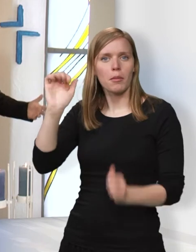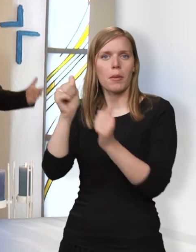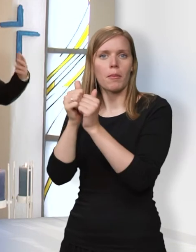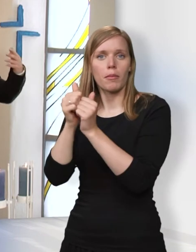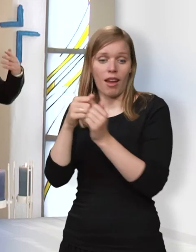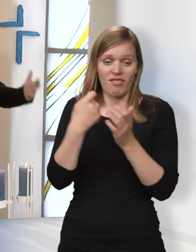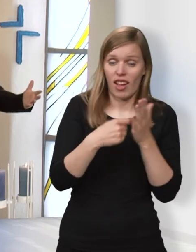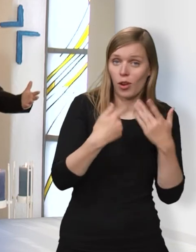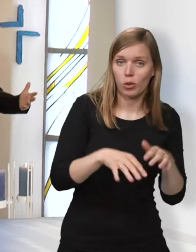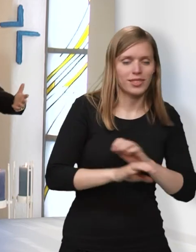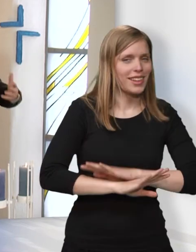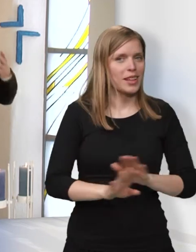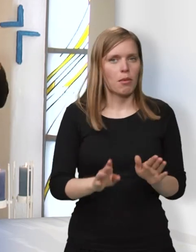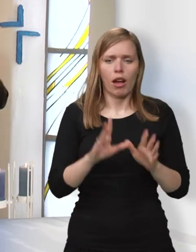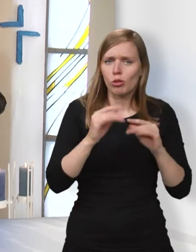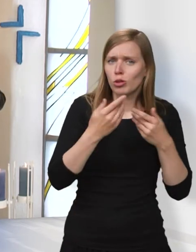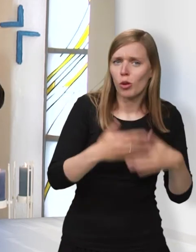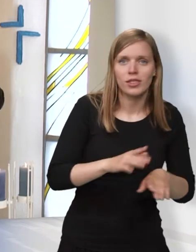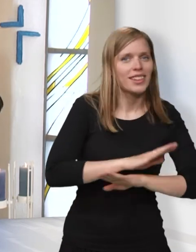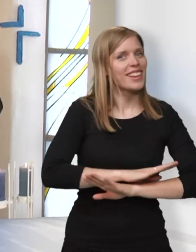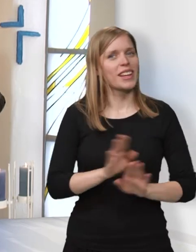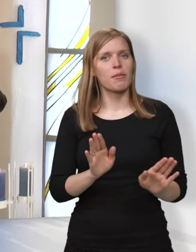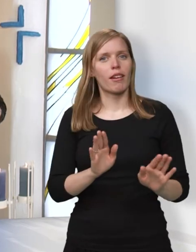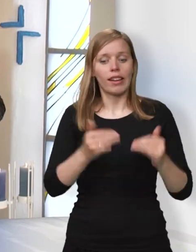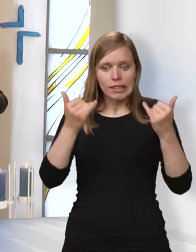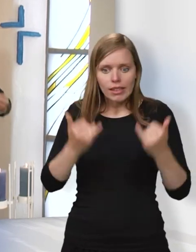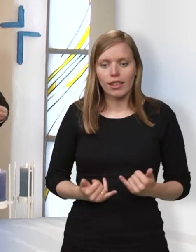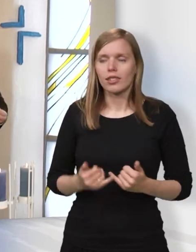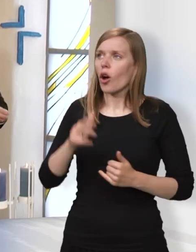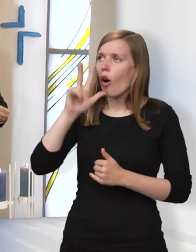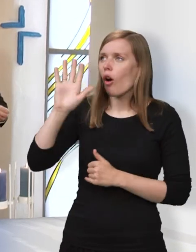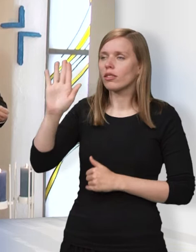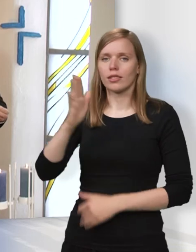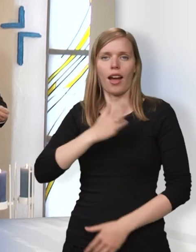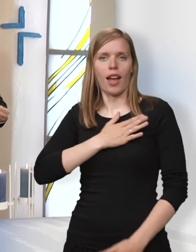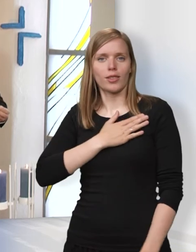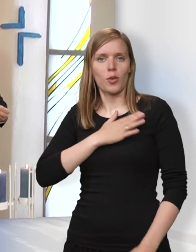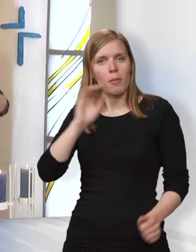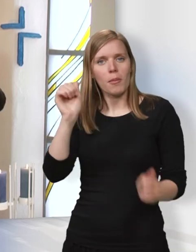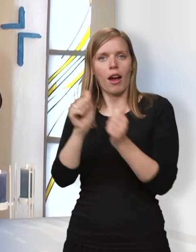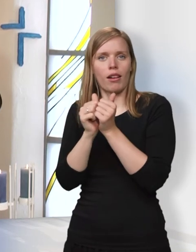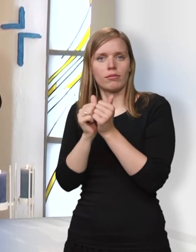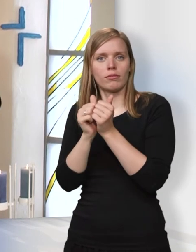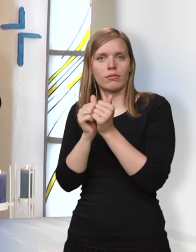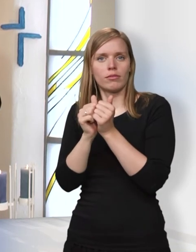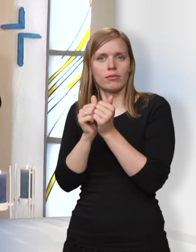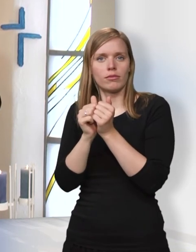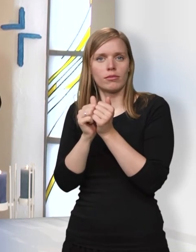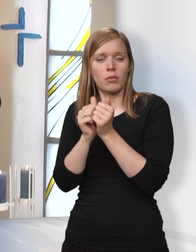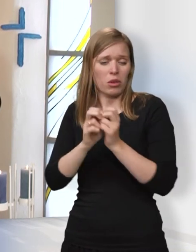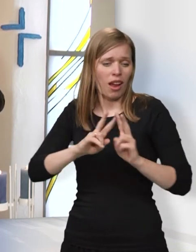mehr wertlos, nicht mehr nutzlos, sondern Gottes eigene Exemplare. Keine Macht der